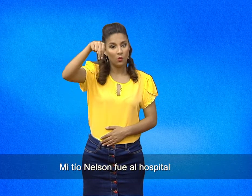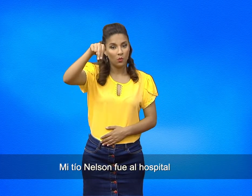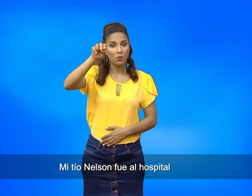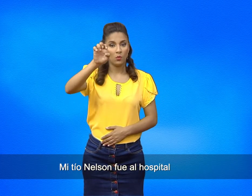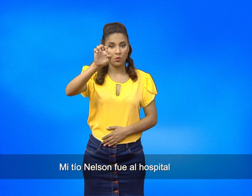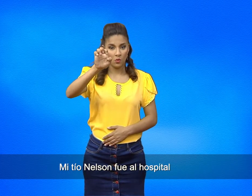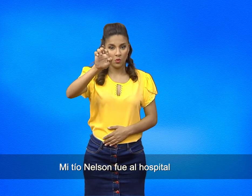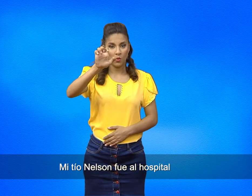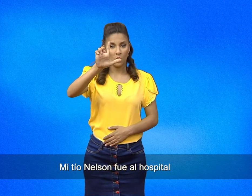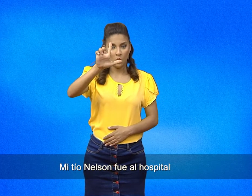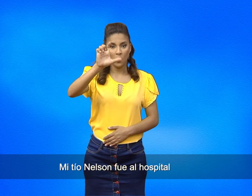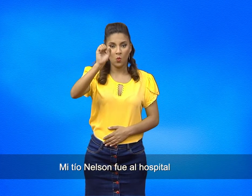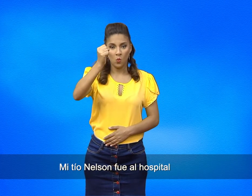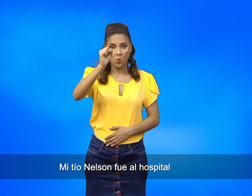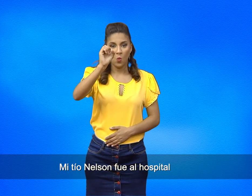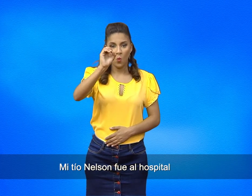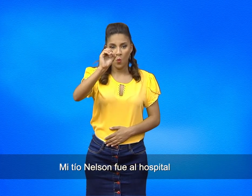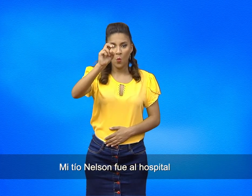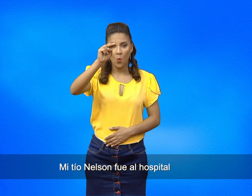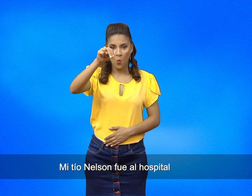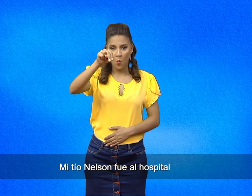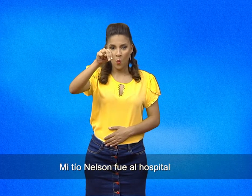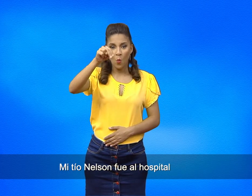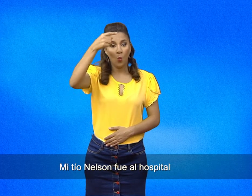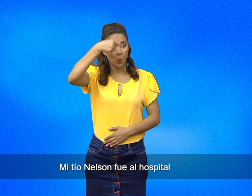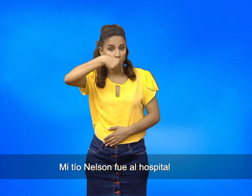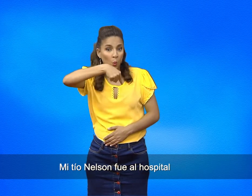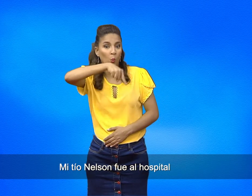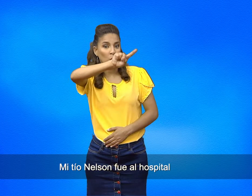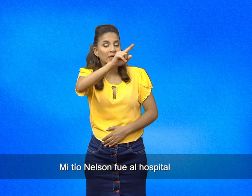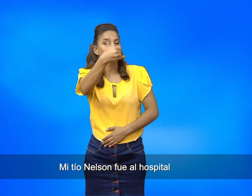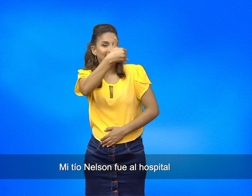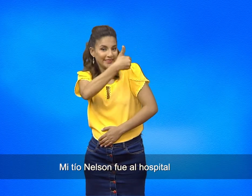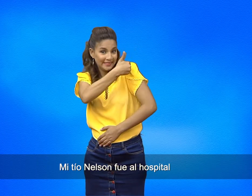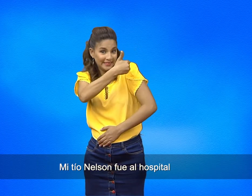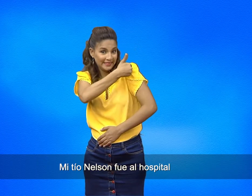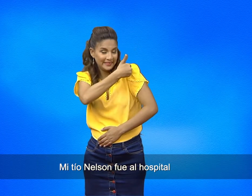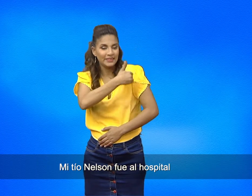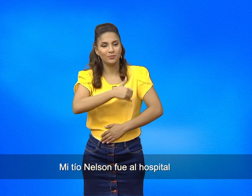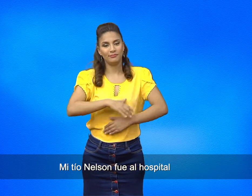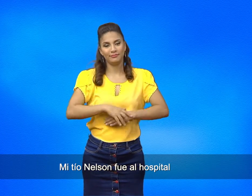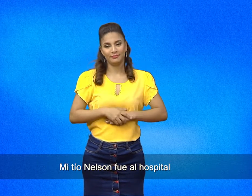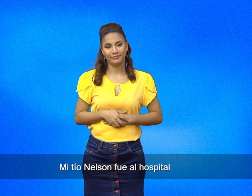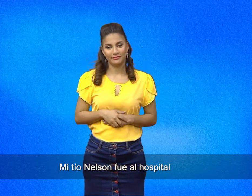mi tío nelson fue al hospital